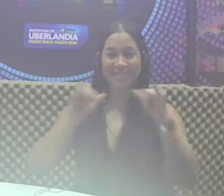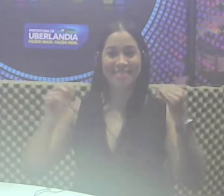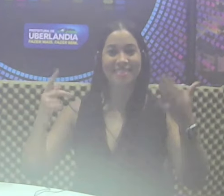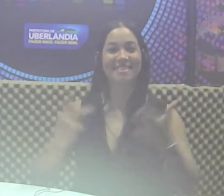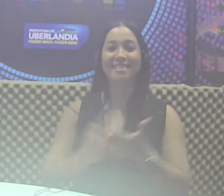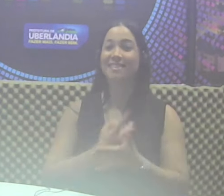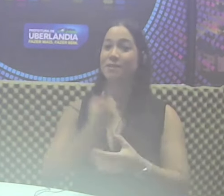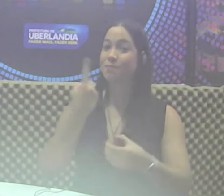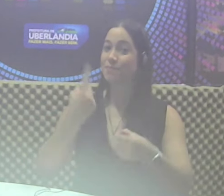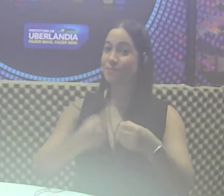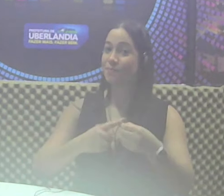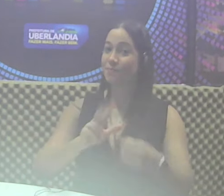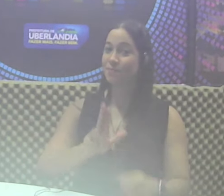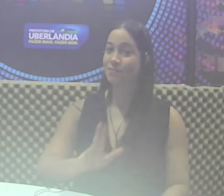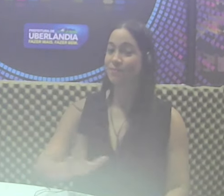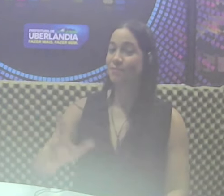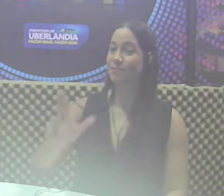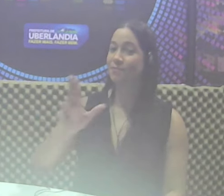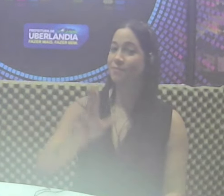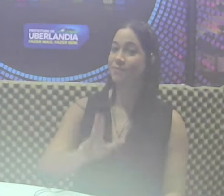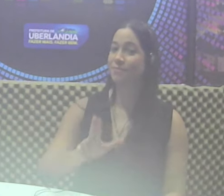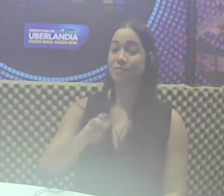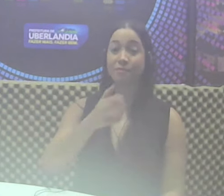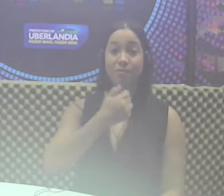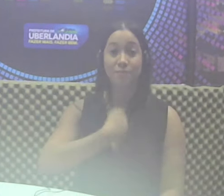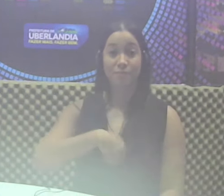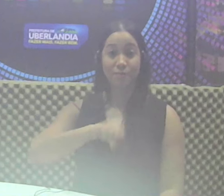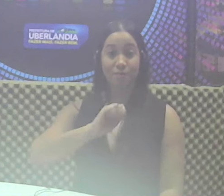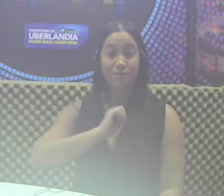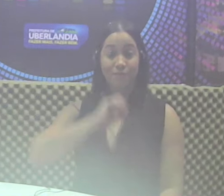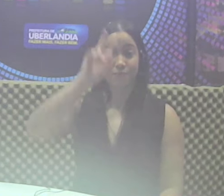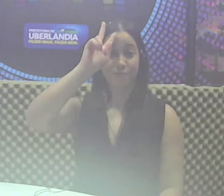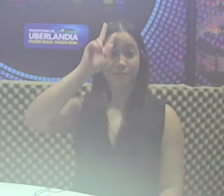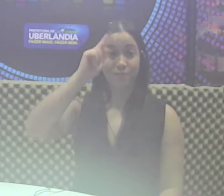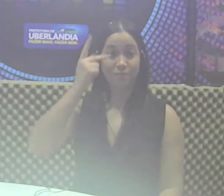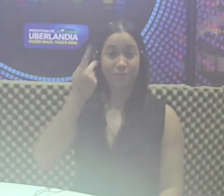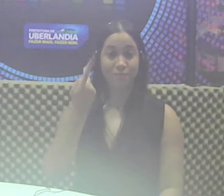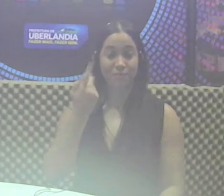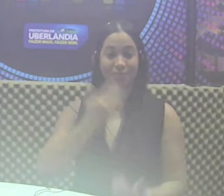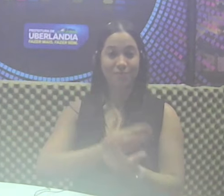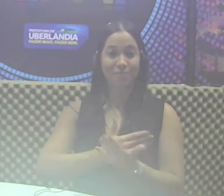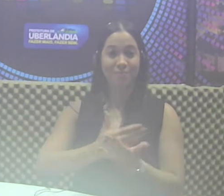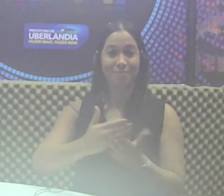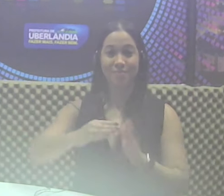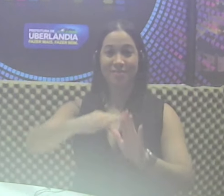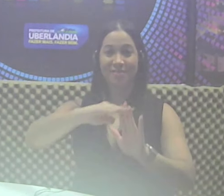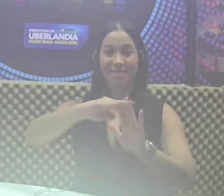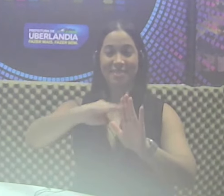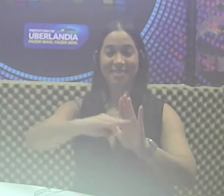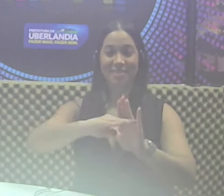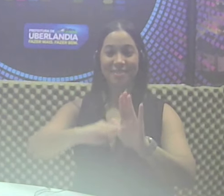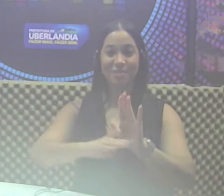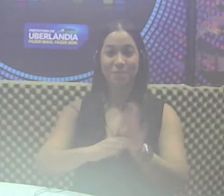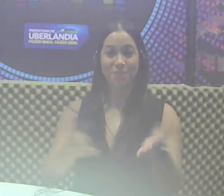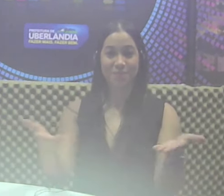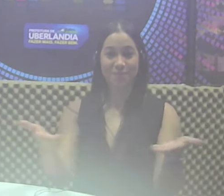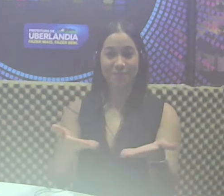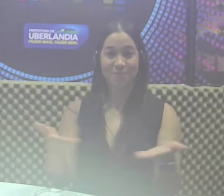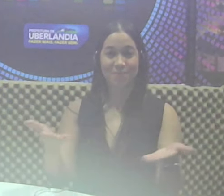de notícias sobre o que de fato acontece em Uberlândia. Eu sou Ismênia Keller e começamos com os destaques da edição de